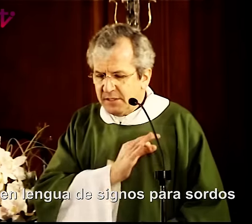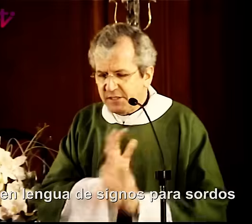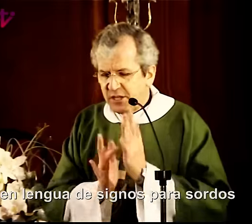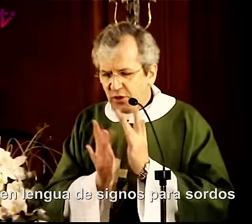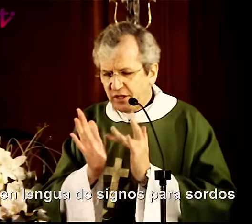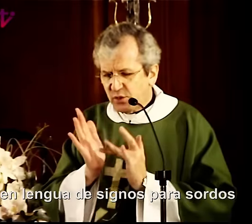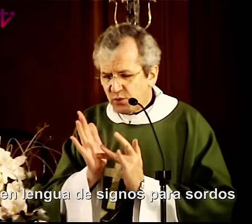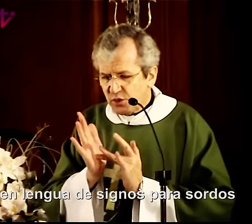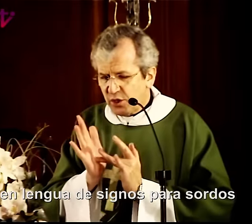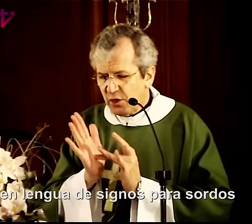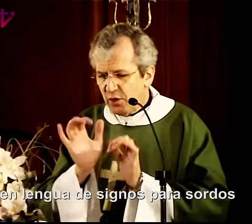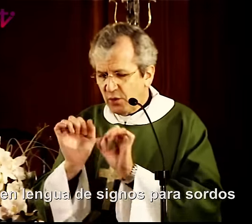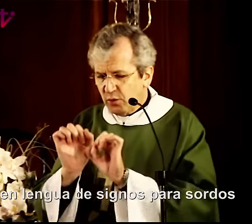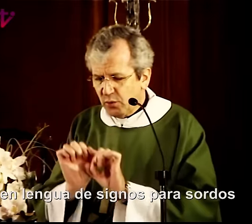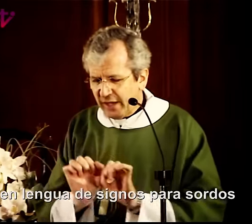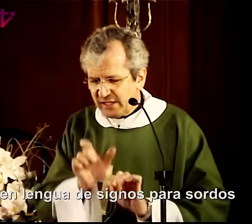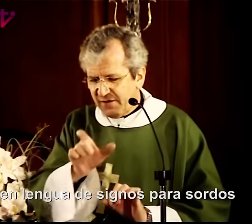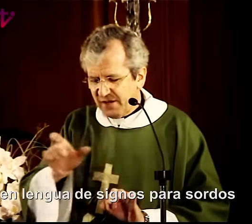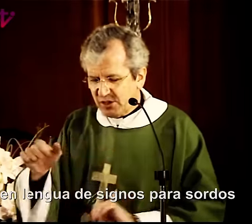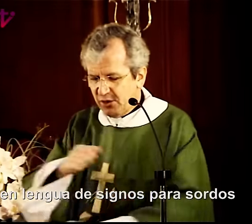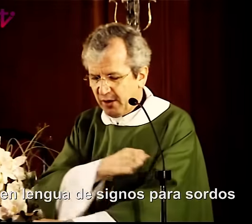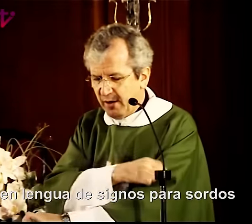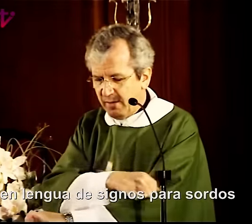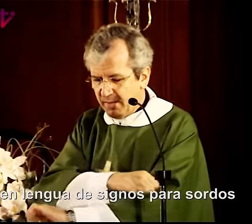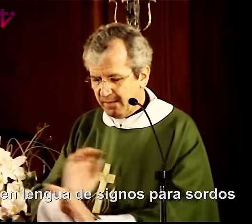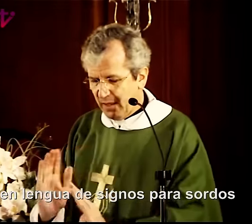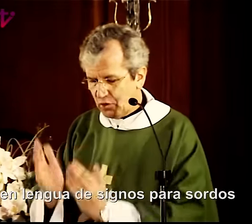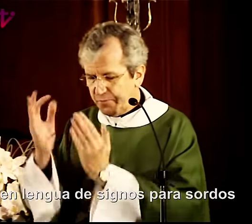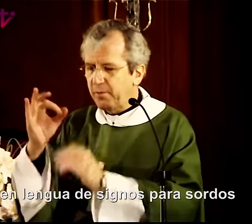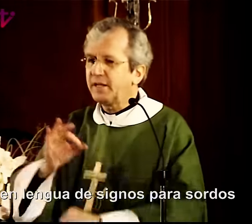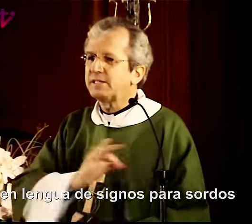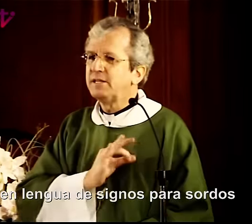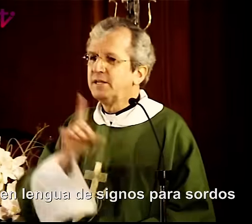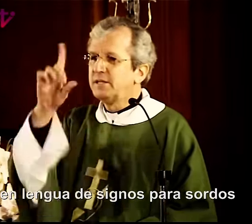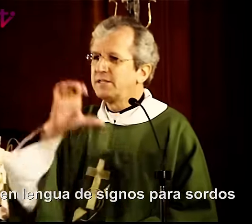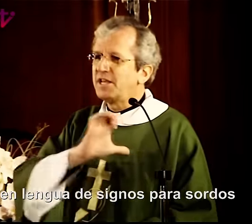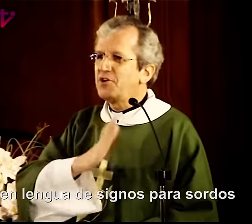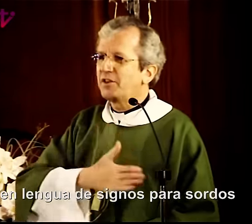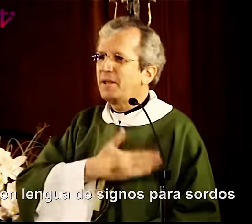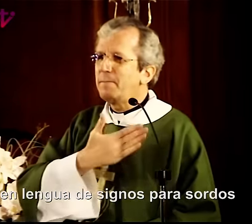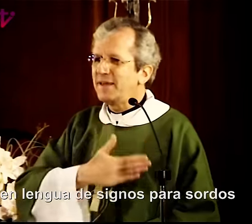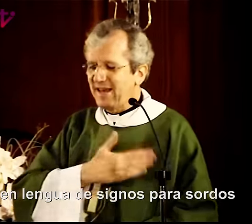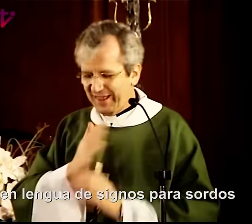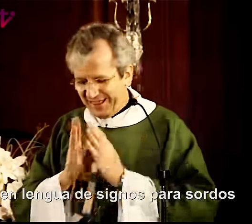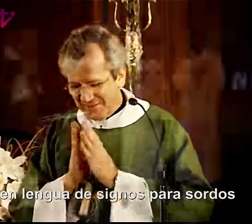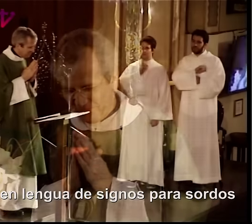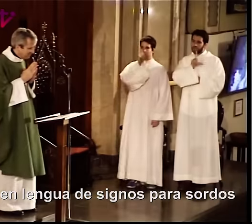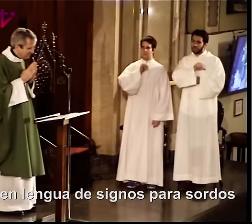Señor Jesús, tú que eres defensor de los pobres, Señor, ten piedad. Señor,